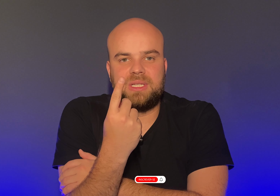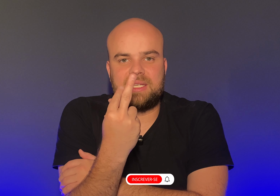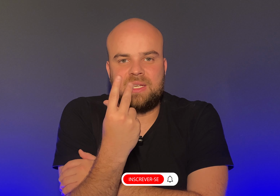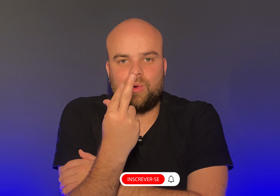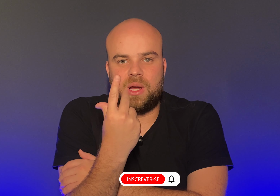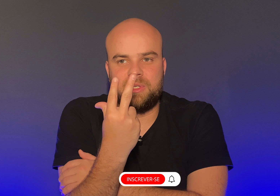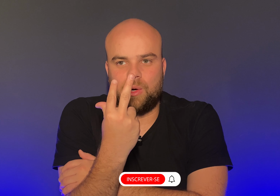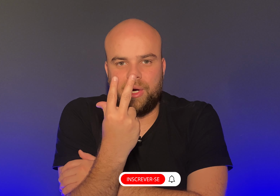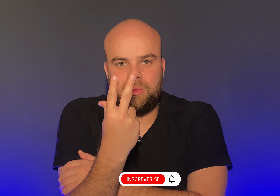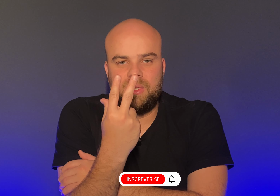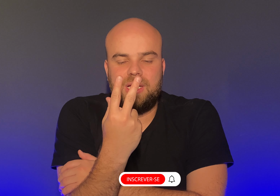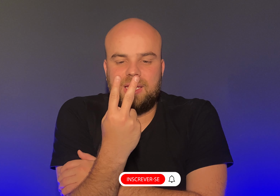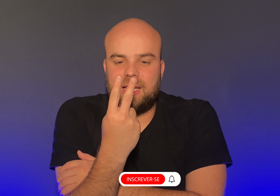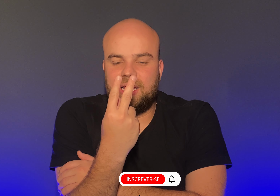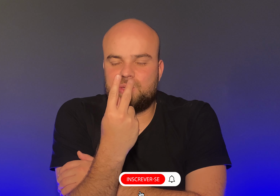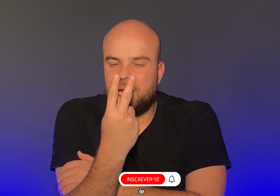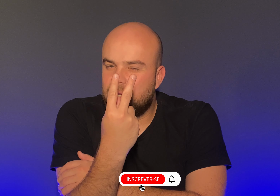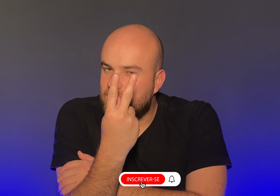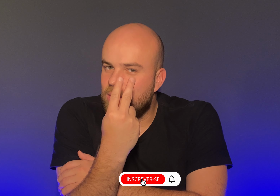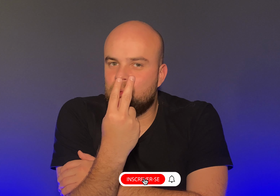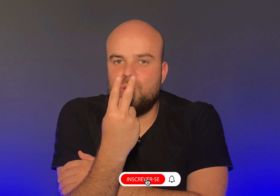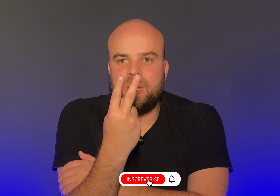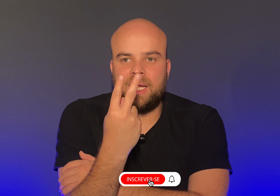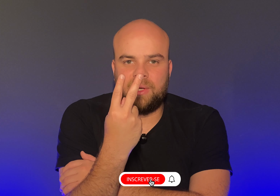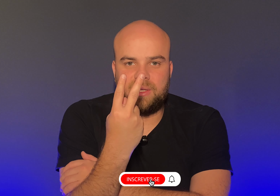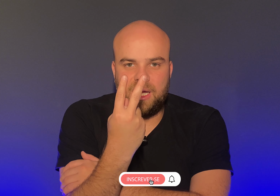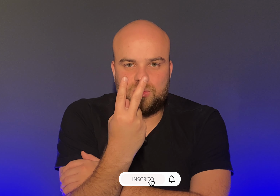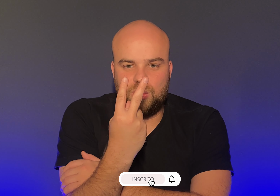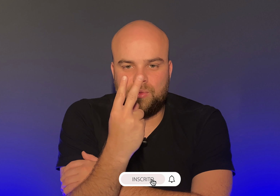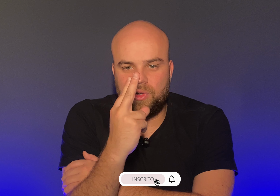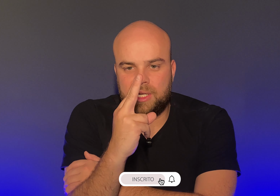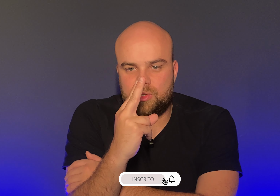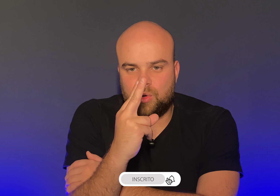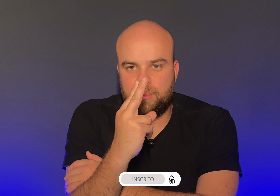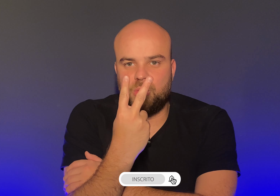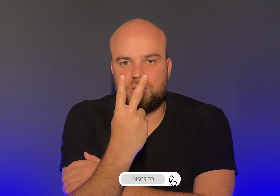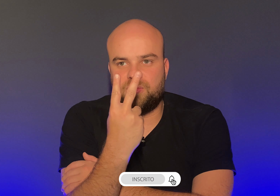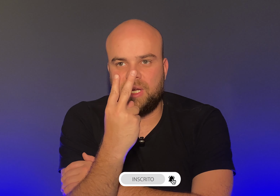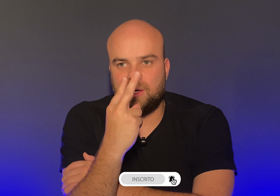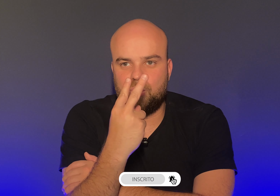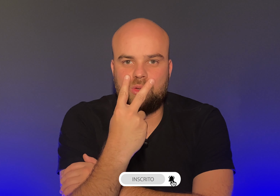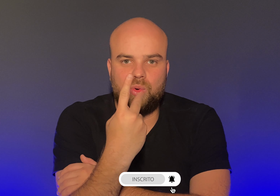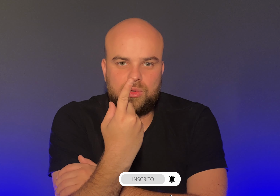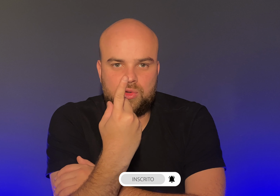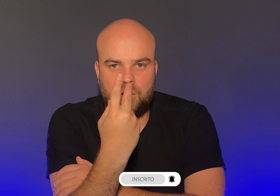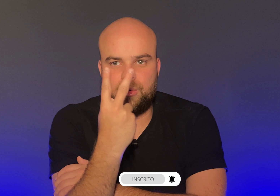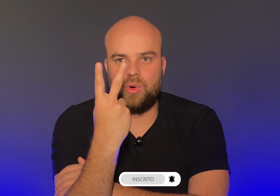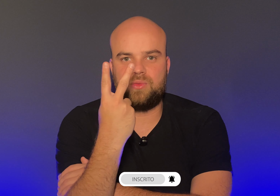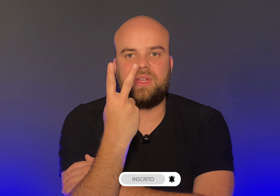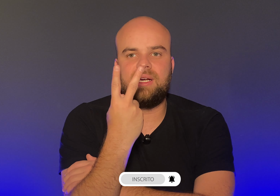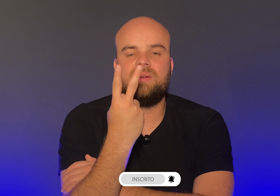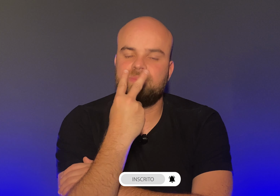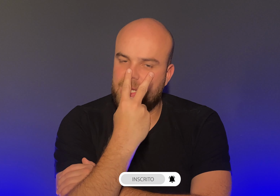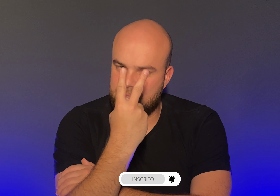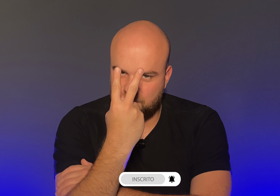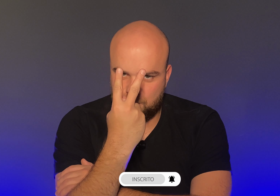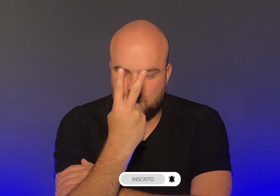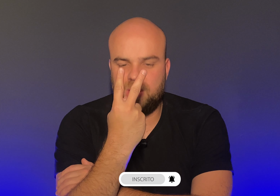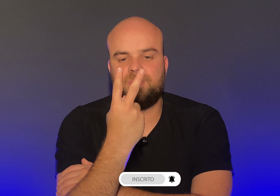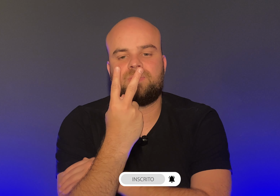o camisa cinco camisa 8 e aí eles meio que tem um combinado entre eles quando o volante sobe o outro fica quando o outro sobe o outro fica assim que funciona